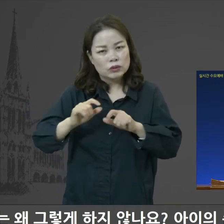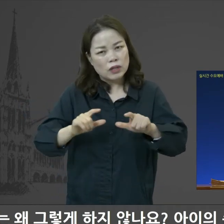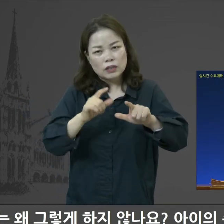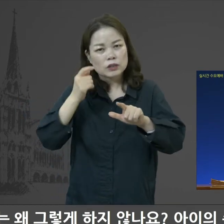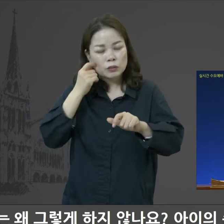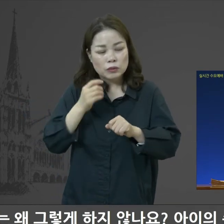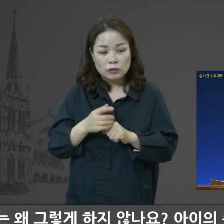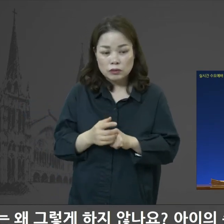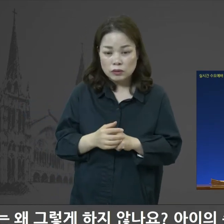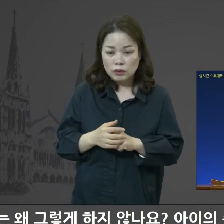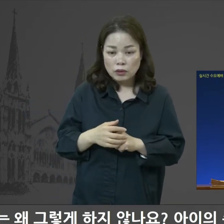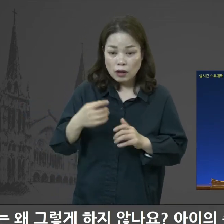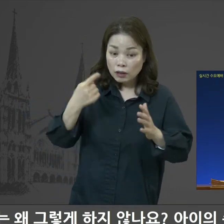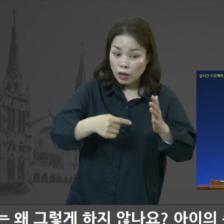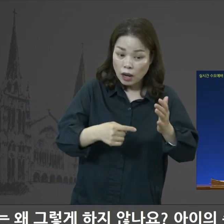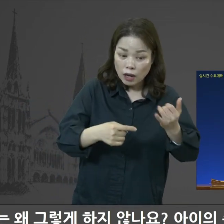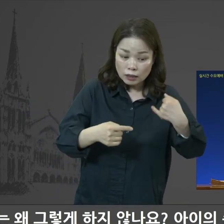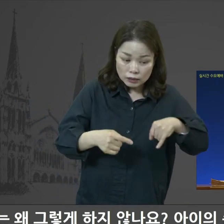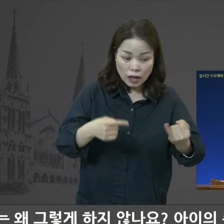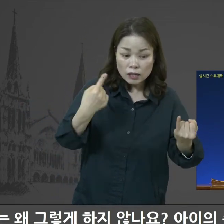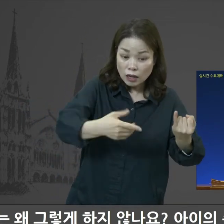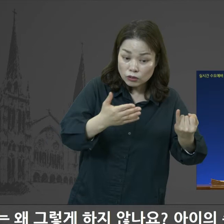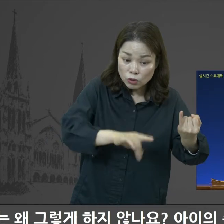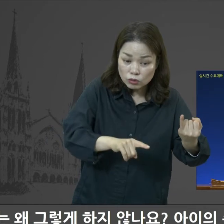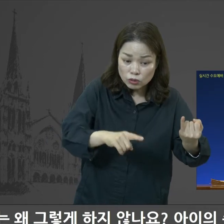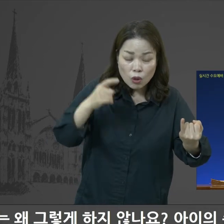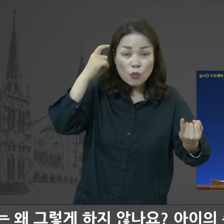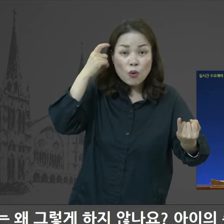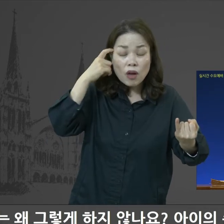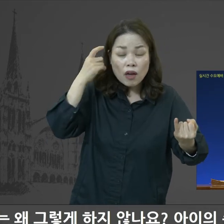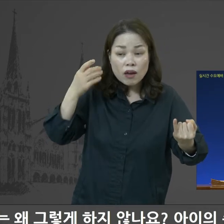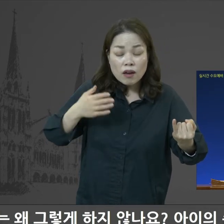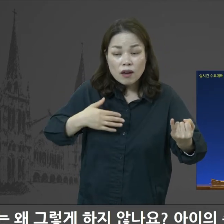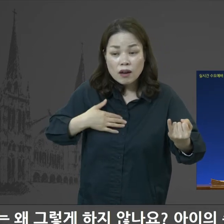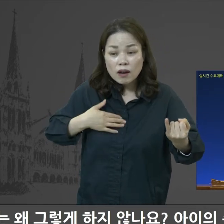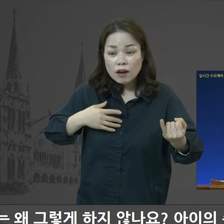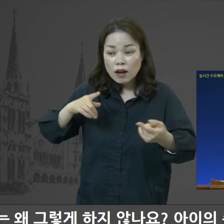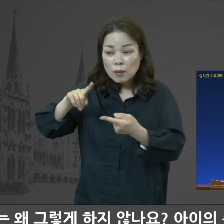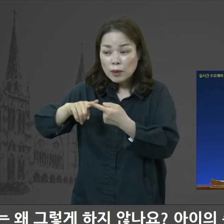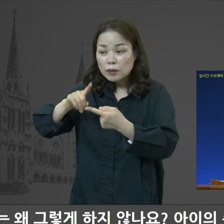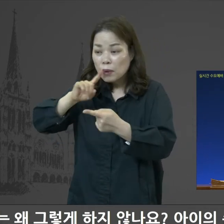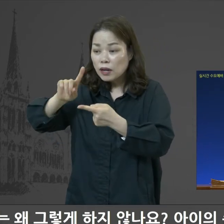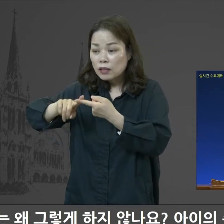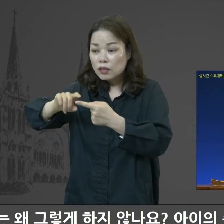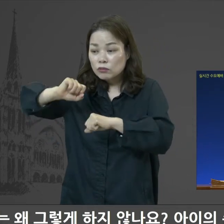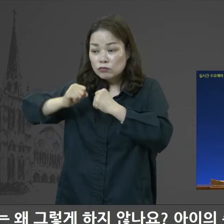아빠는 그렇게 가르쳐놓고 왜 그렇게 하지 않나요?